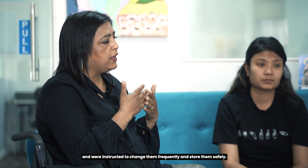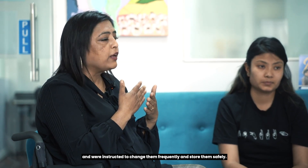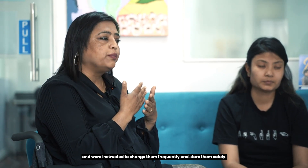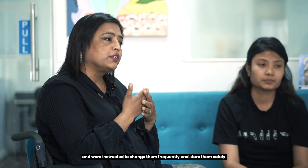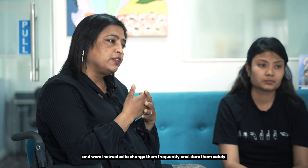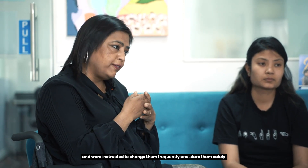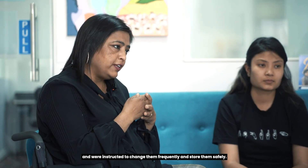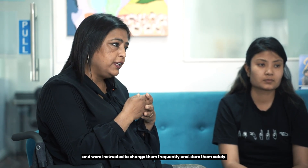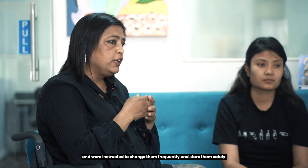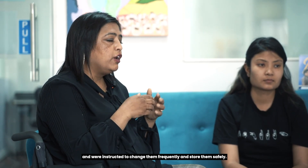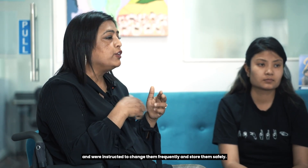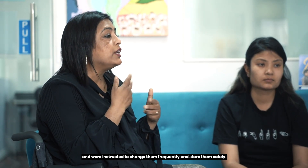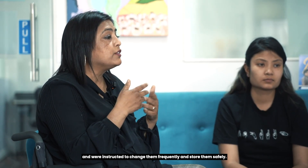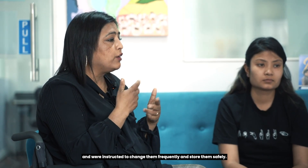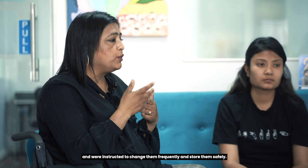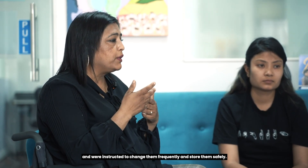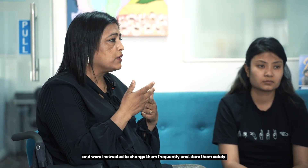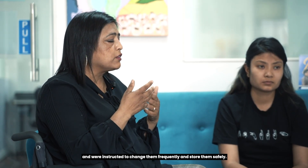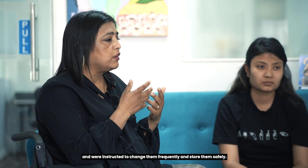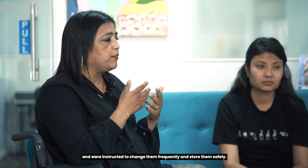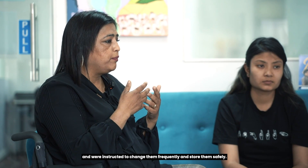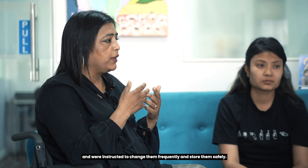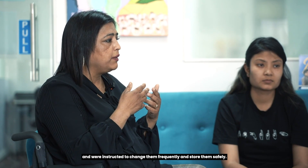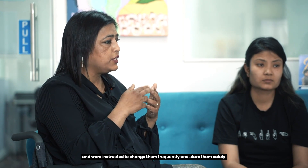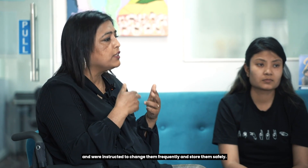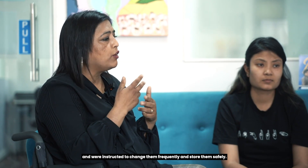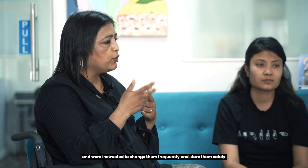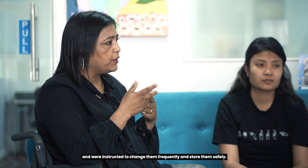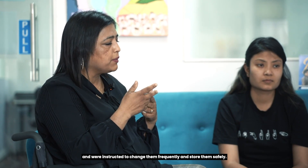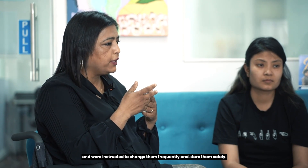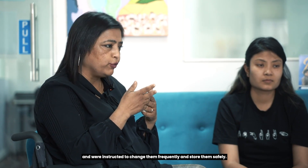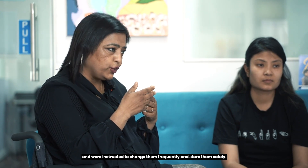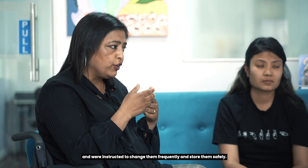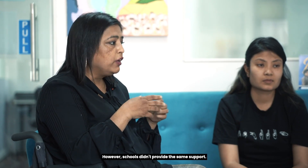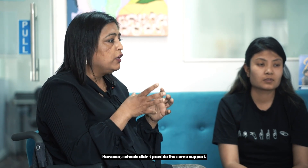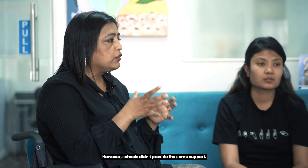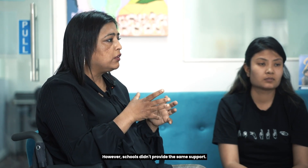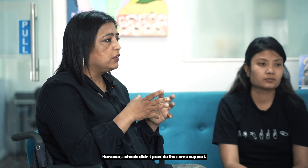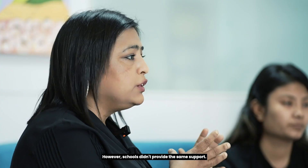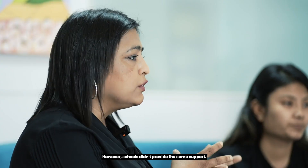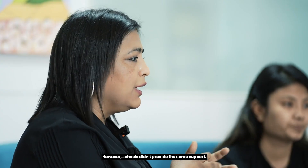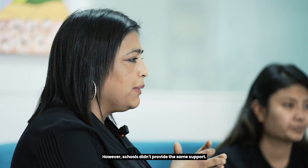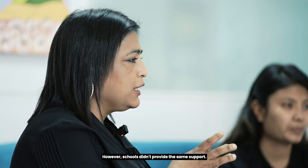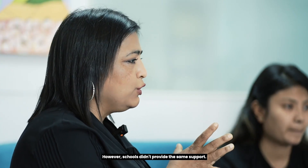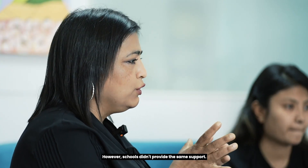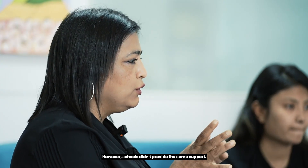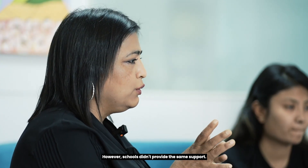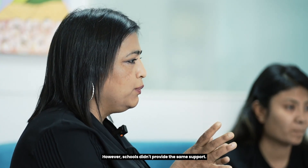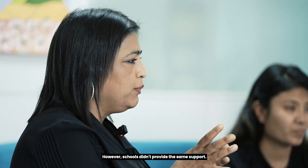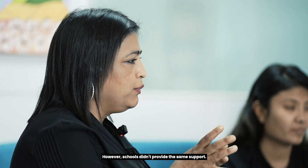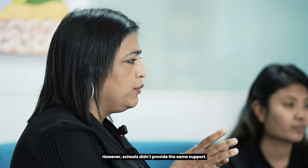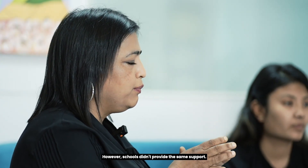अब राख्नुपर्छ सेफली चेन्ज गर्नुपर्छ छ भन्ने चेन्ज गर्नुपर्छ भन्ने हुन्थ्यो तर स्कुलहरूमा चाहिँ